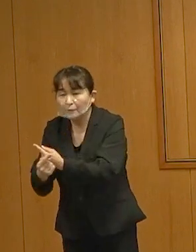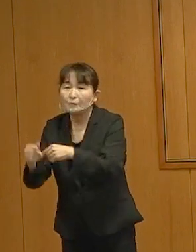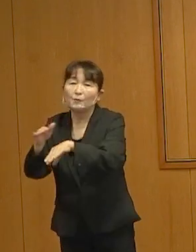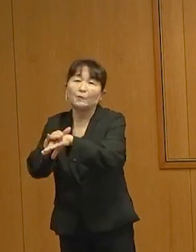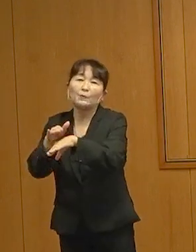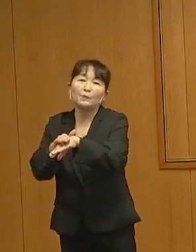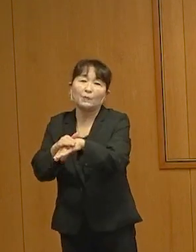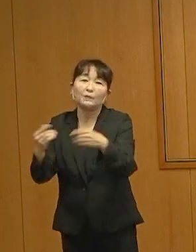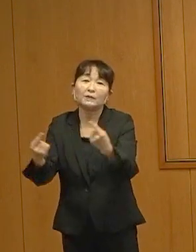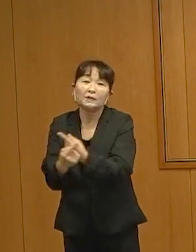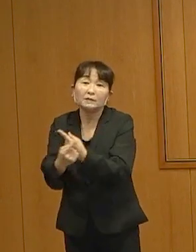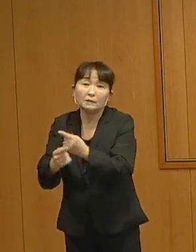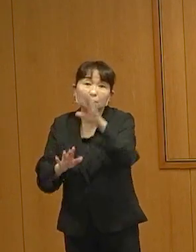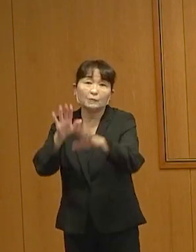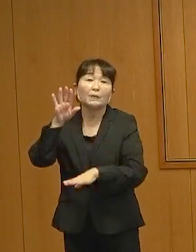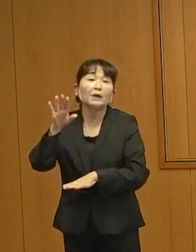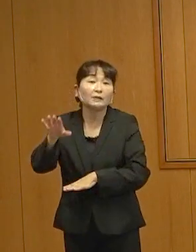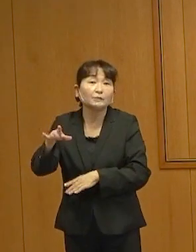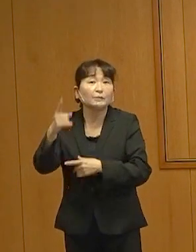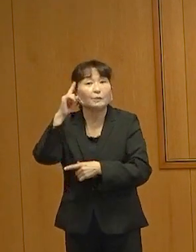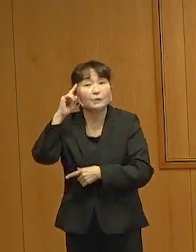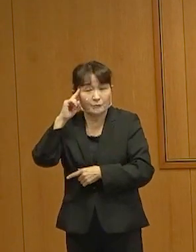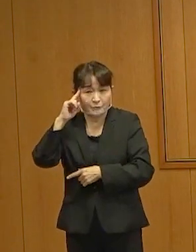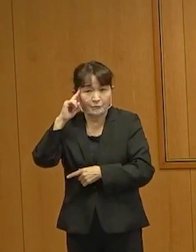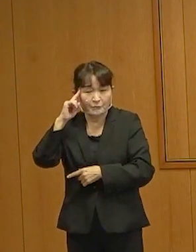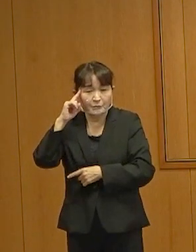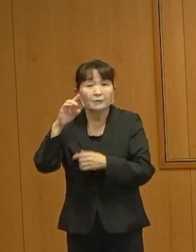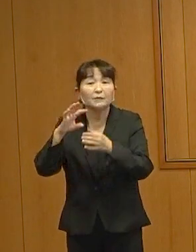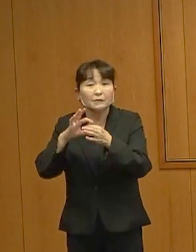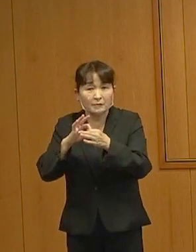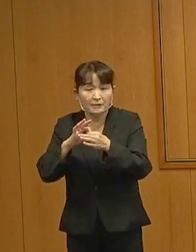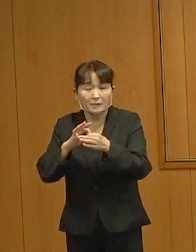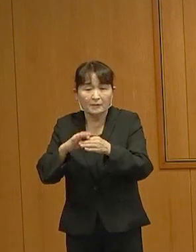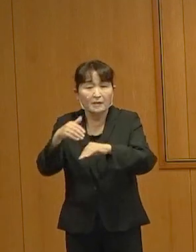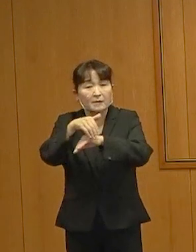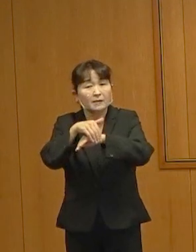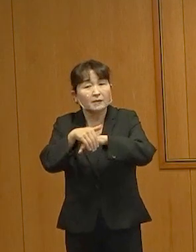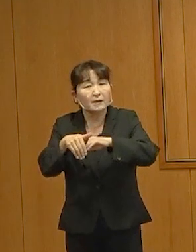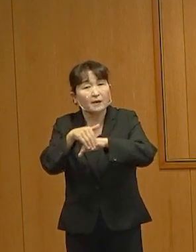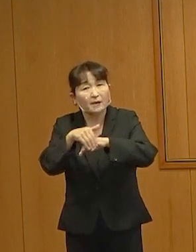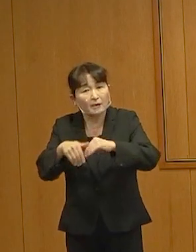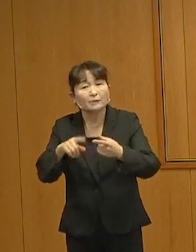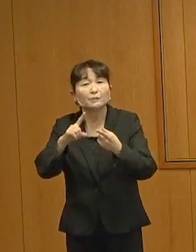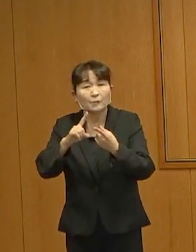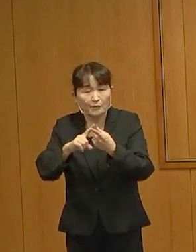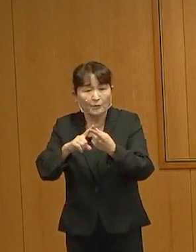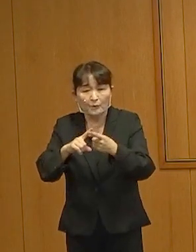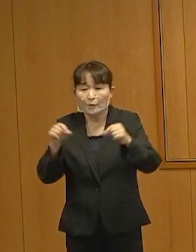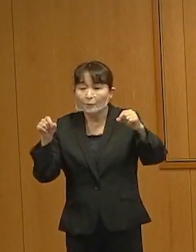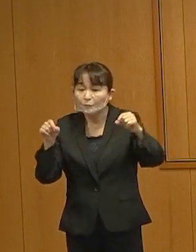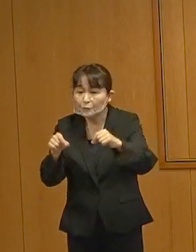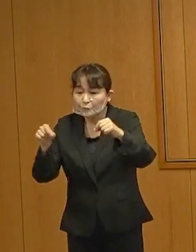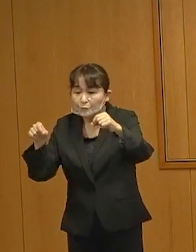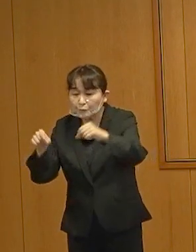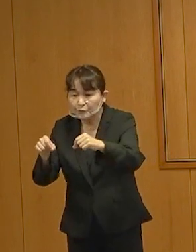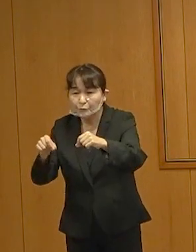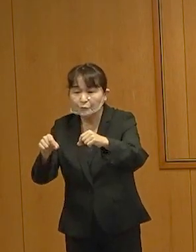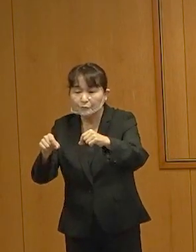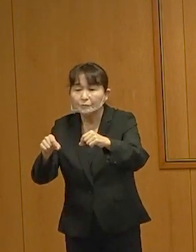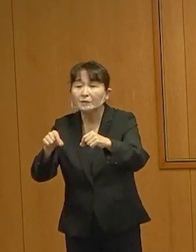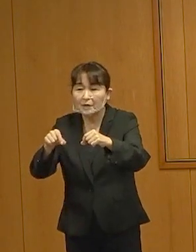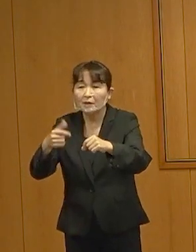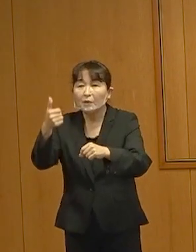ども、そういった年次的な計画、まあ単年度でこの52億円をゴン